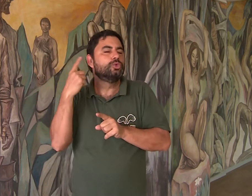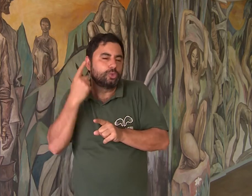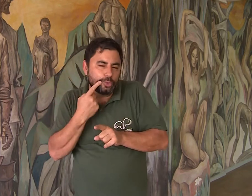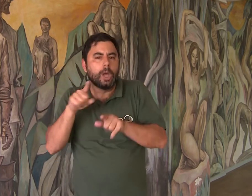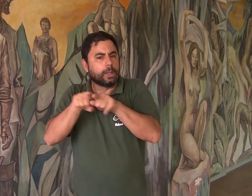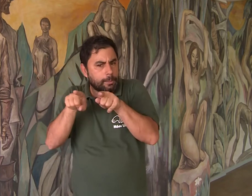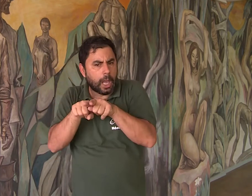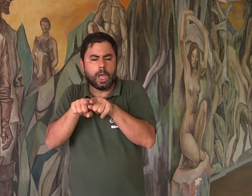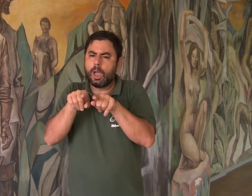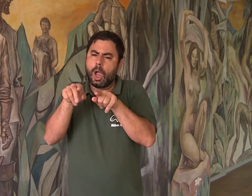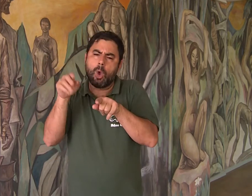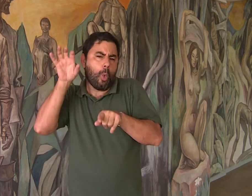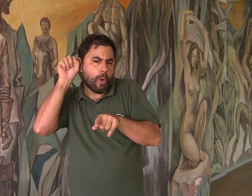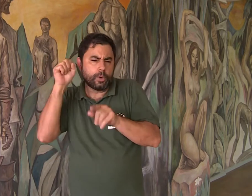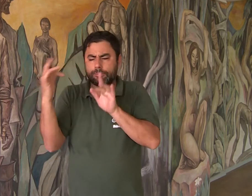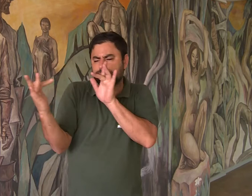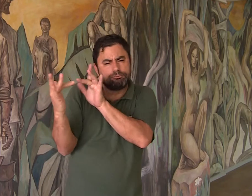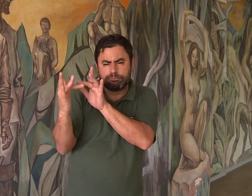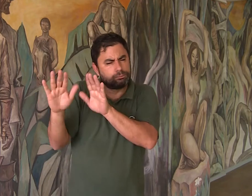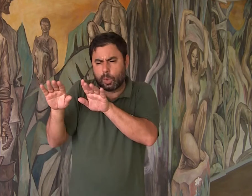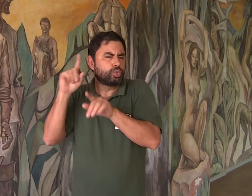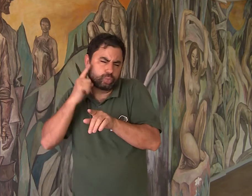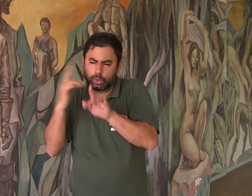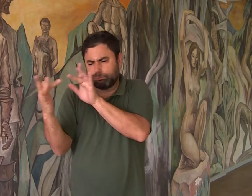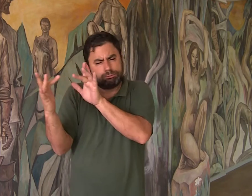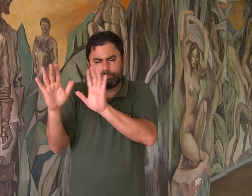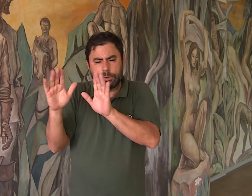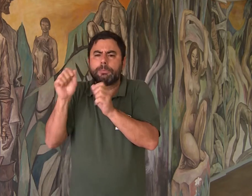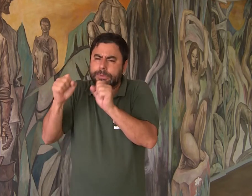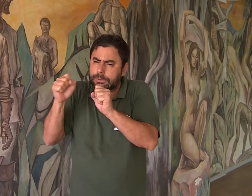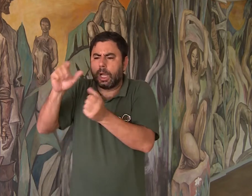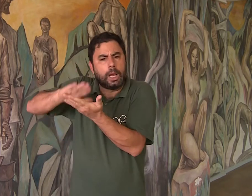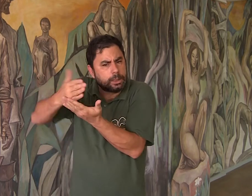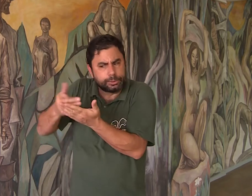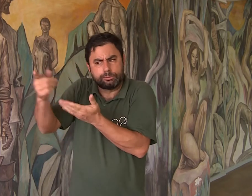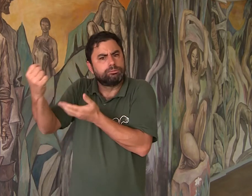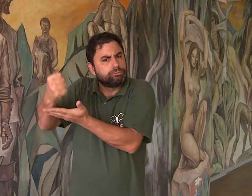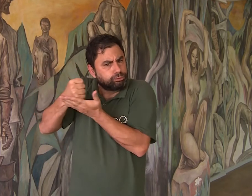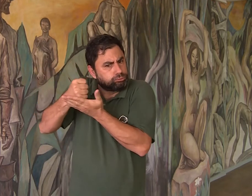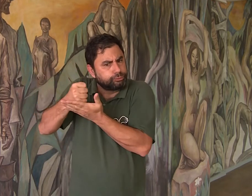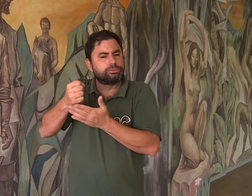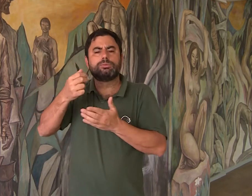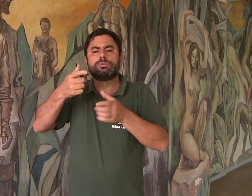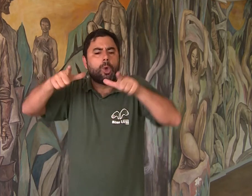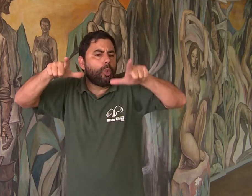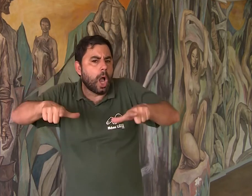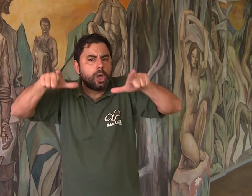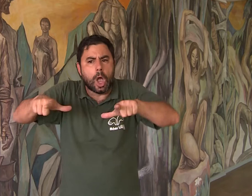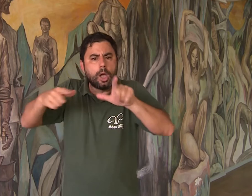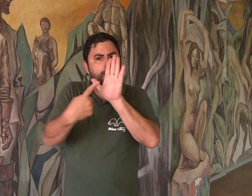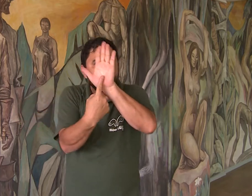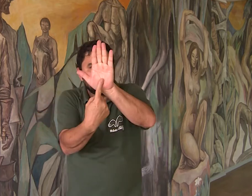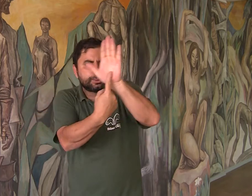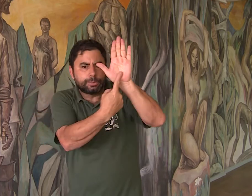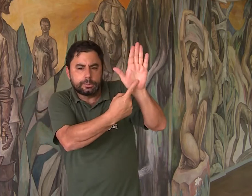pudesse constituir esse personagem. Ouvintes também que estavam juntos, intérpretes que nos deram apoio para que a gente pudesse fazer de